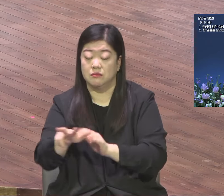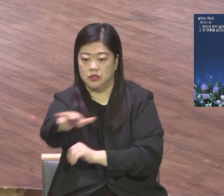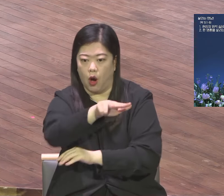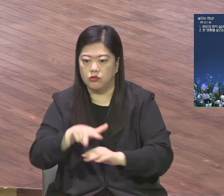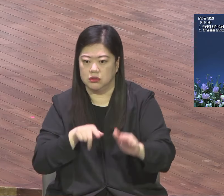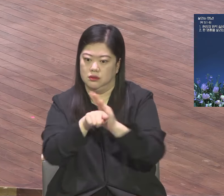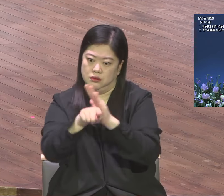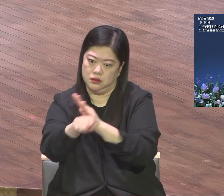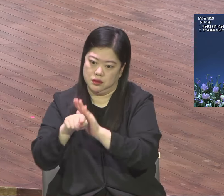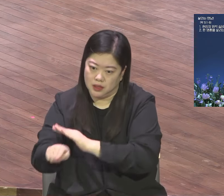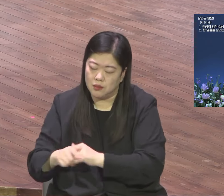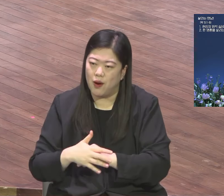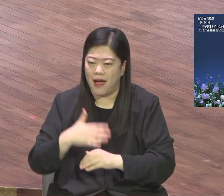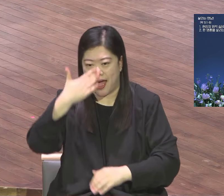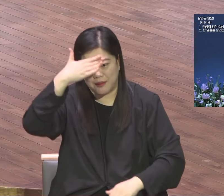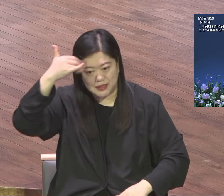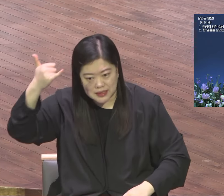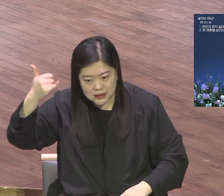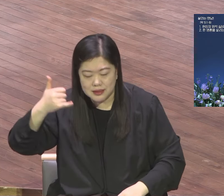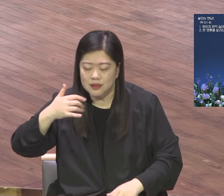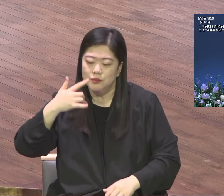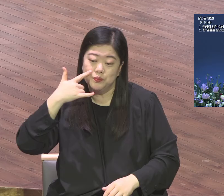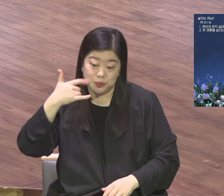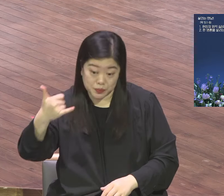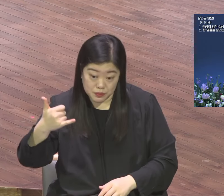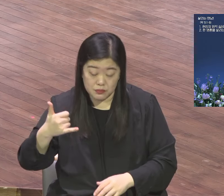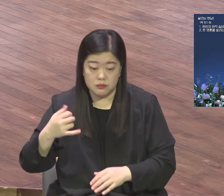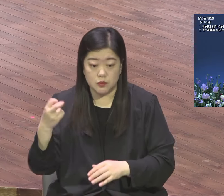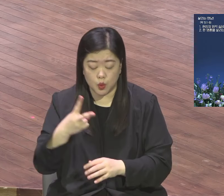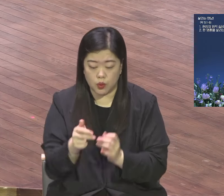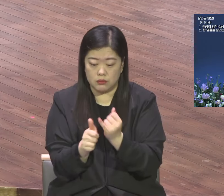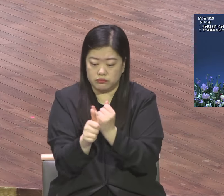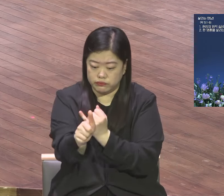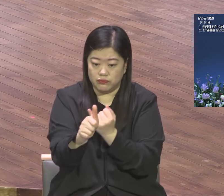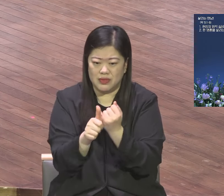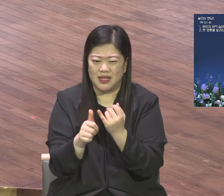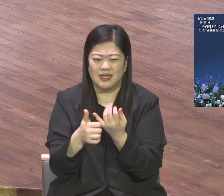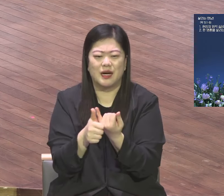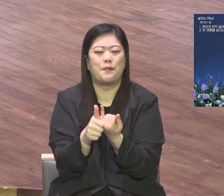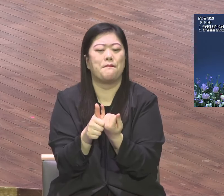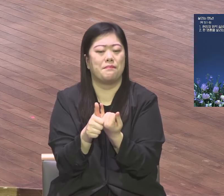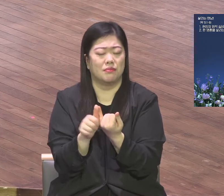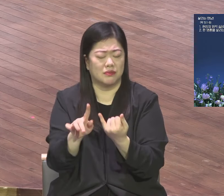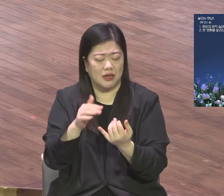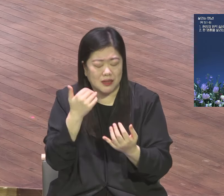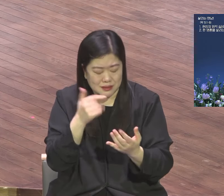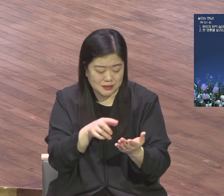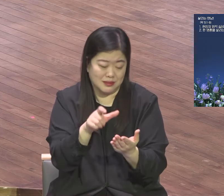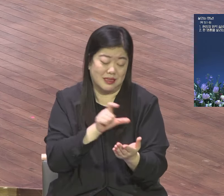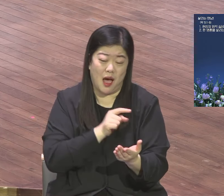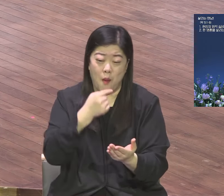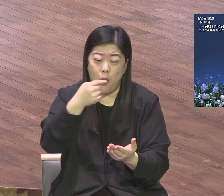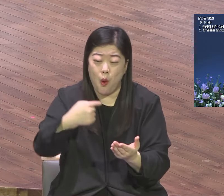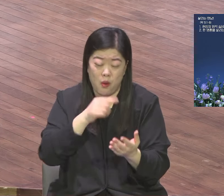이혼한 남편 전에 남편, 이혼한 남편까지도